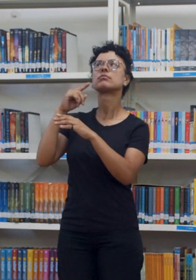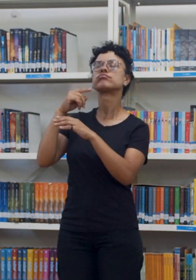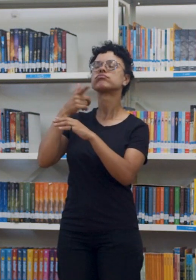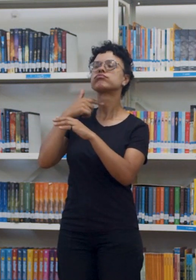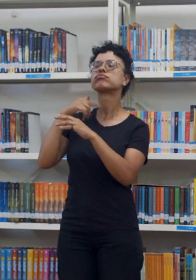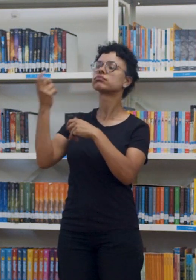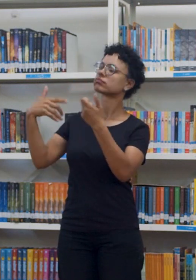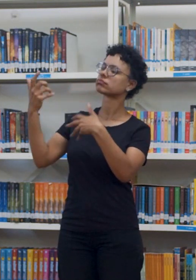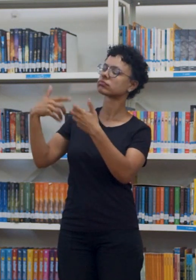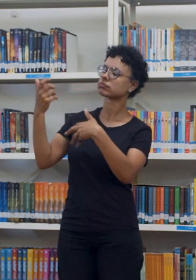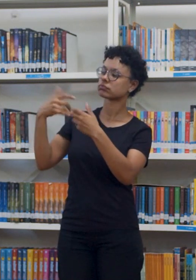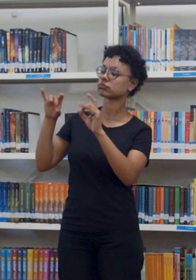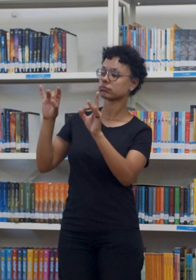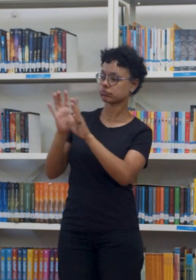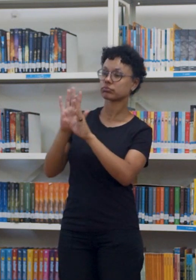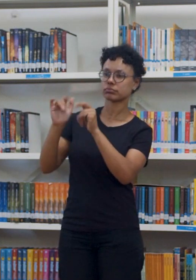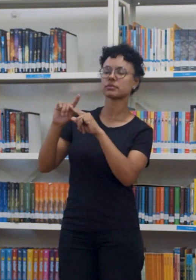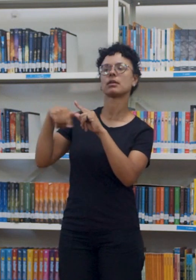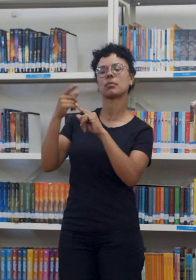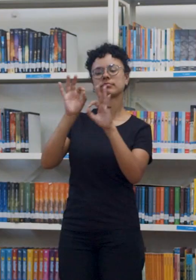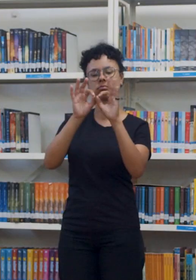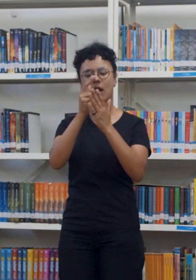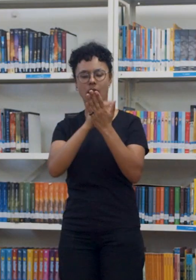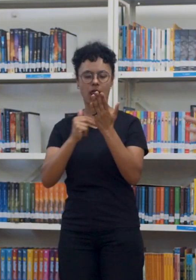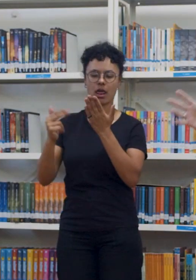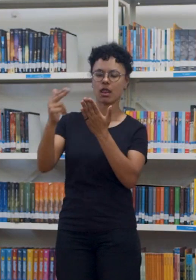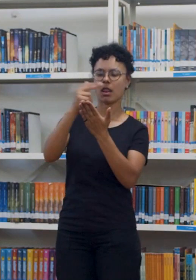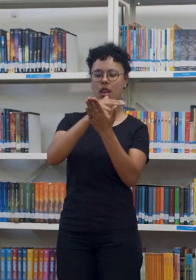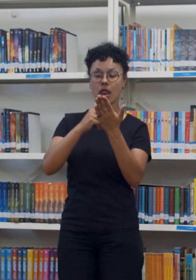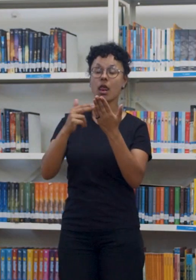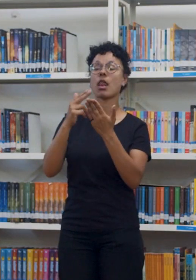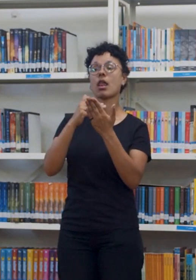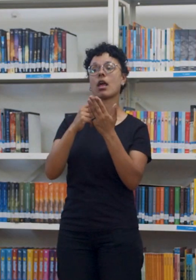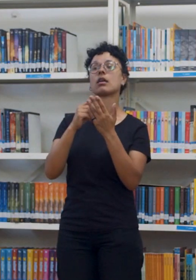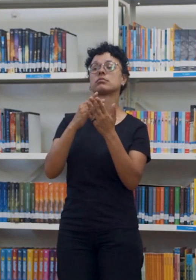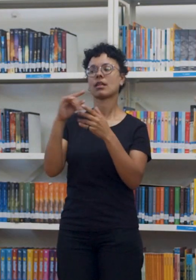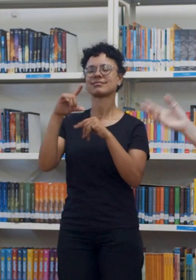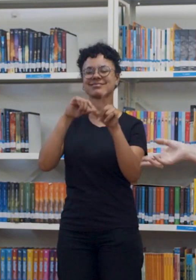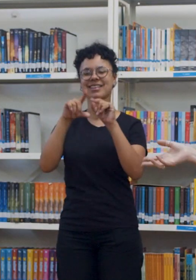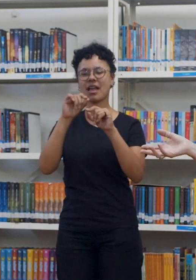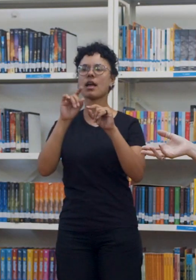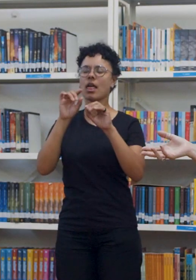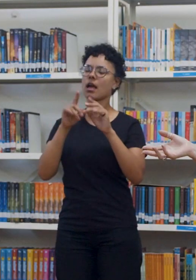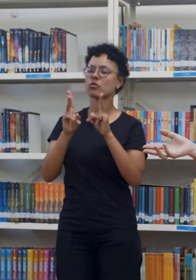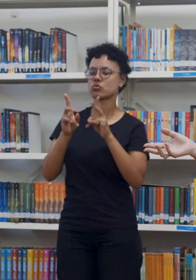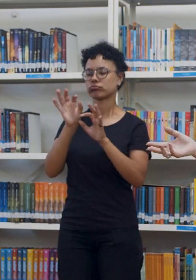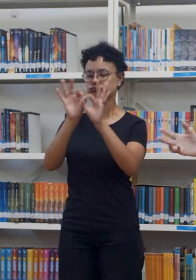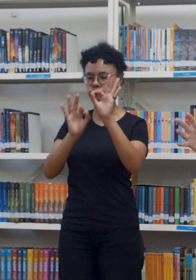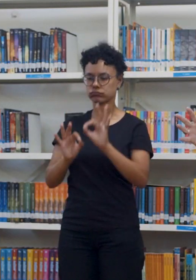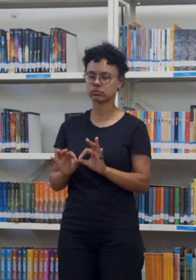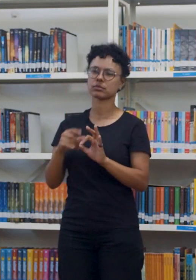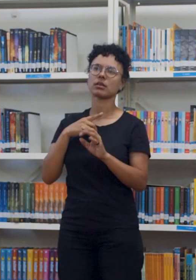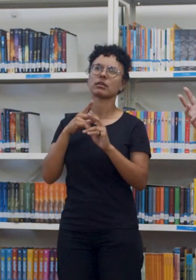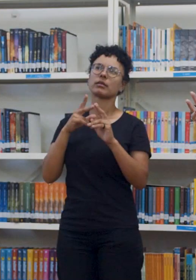falar comigo. E aí eu fazia alguns esboços e os esboços que eram escolhidos aí eu desenvolvia.